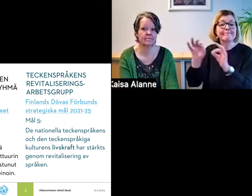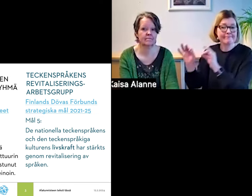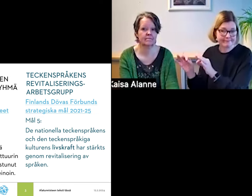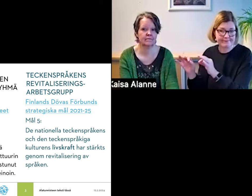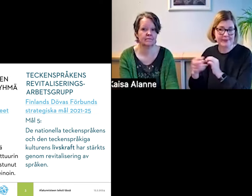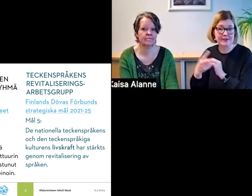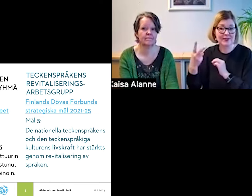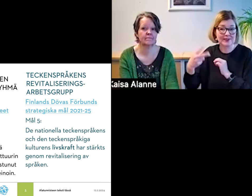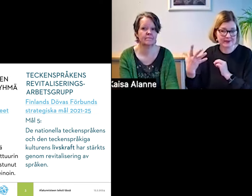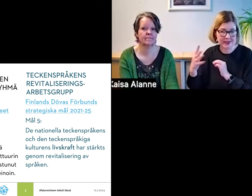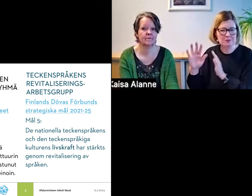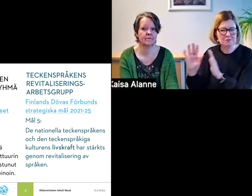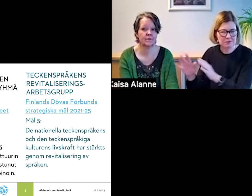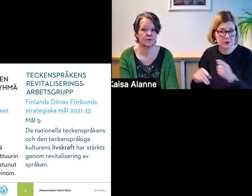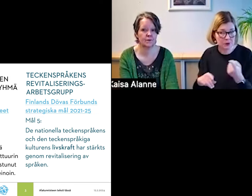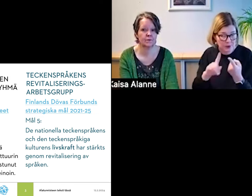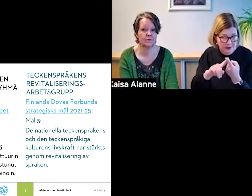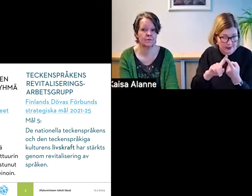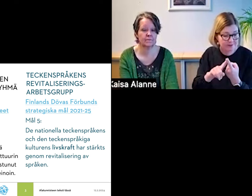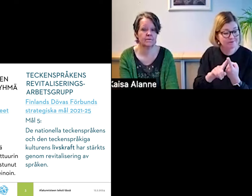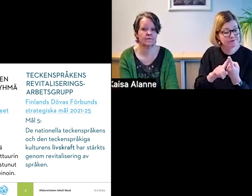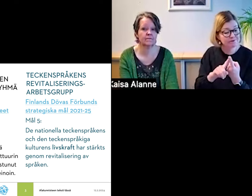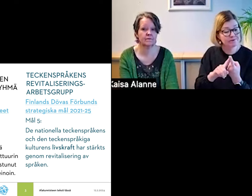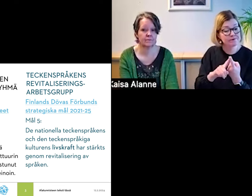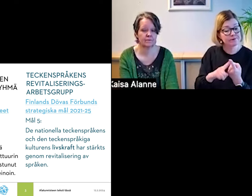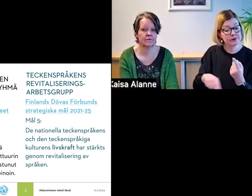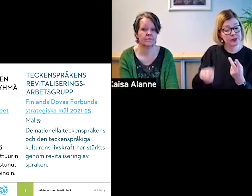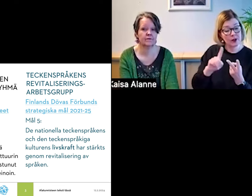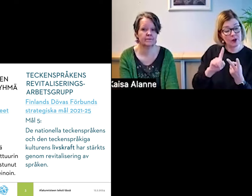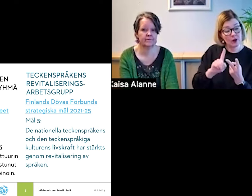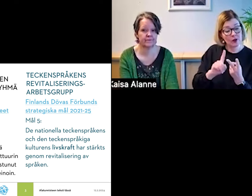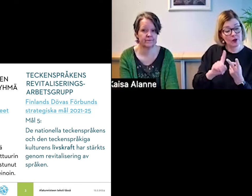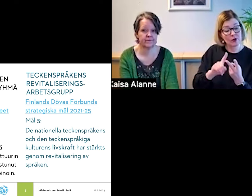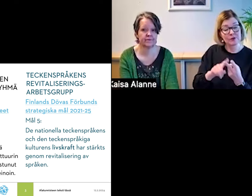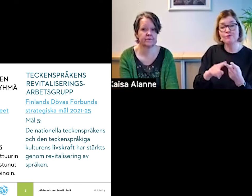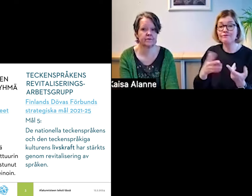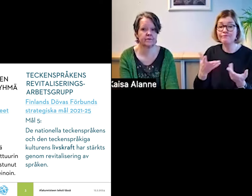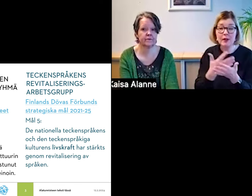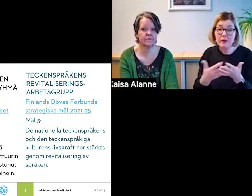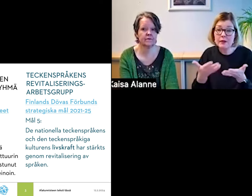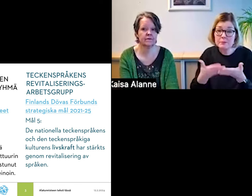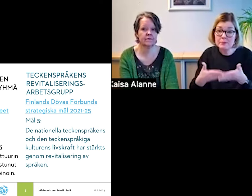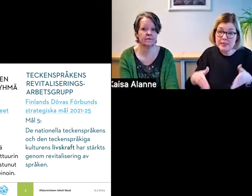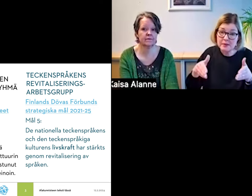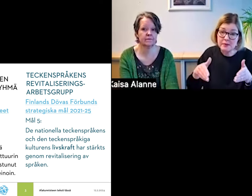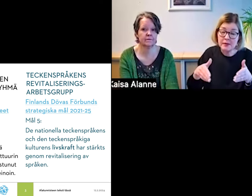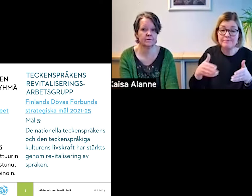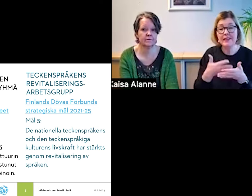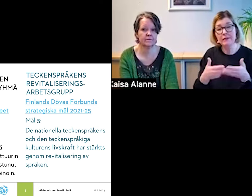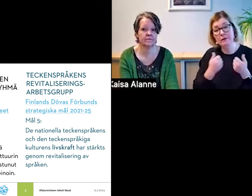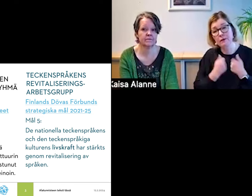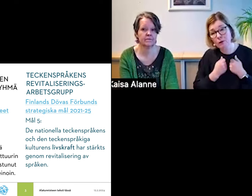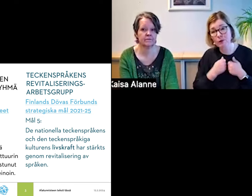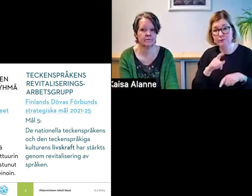kytkeytyy vammaispalvelulain uudistukseen, joka siirtyi vuodelle 2025. Toisena tavoitteena